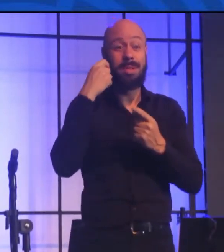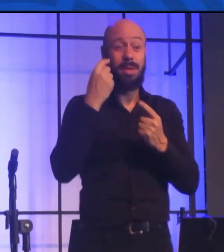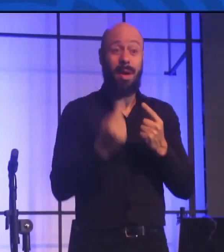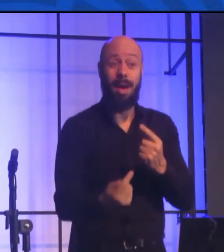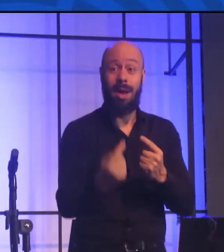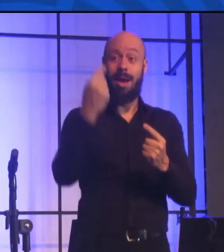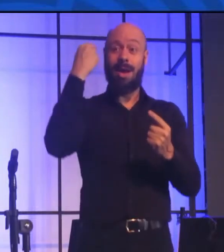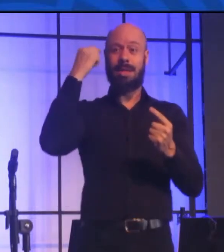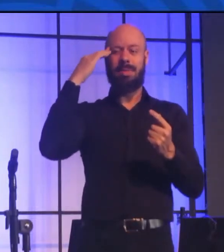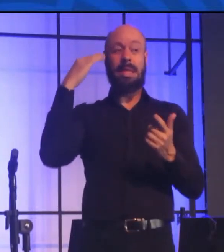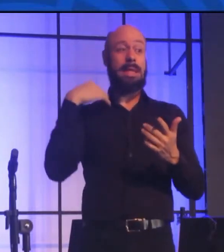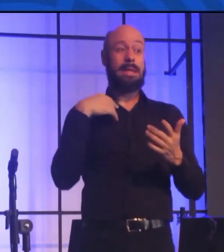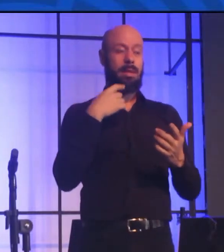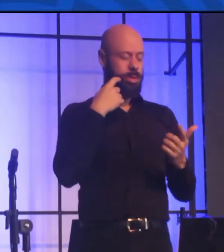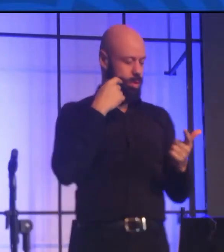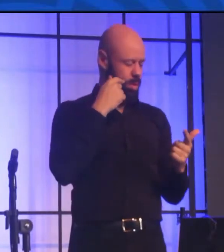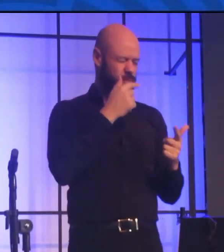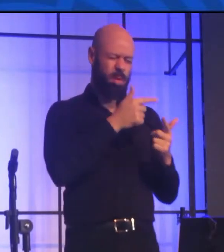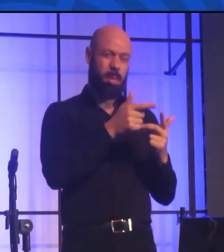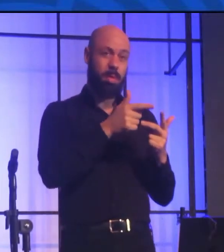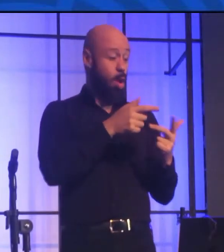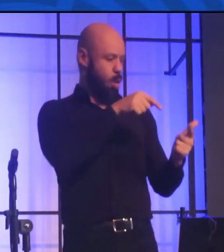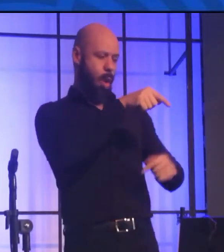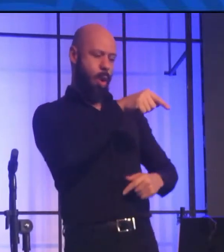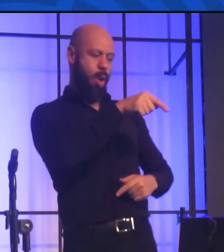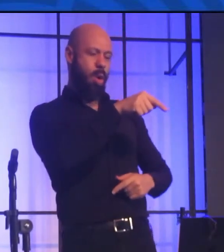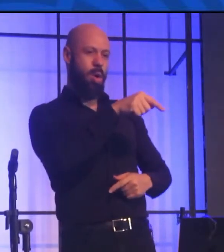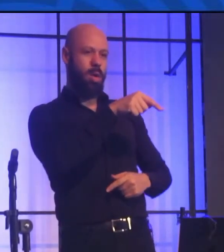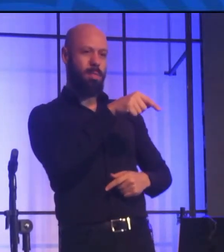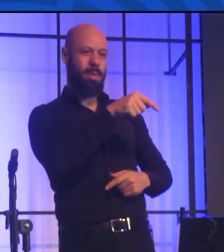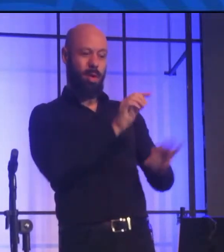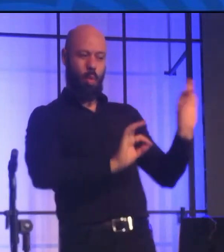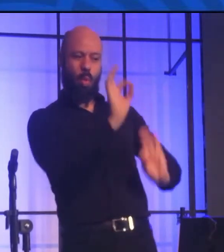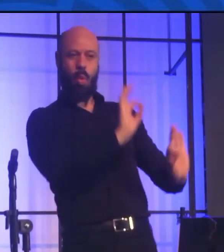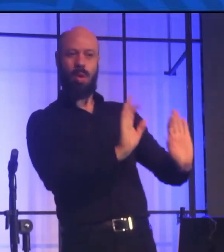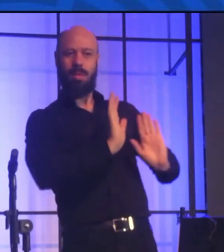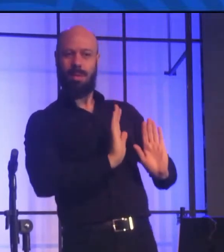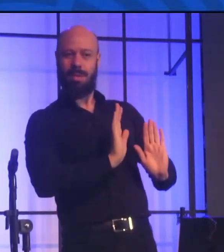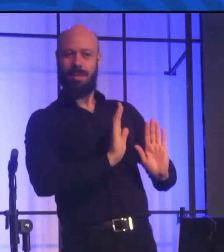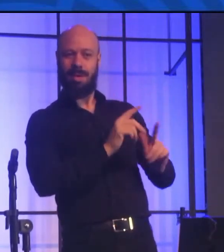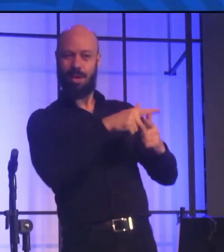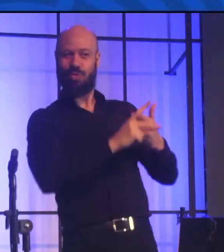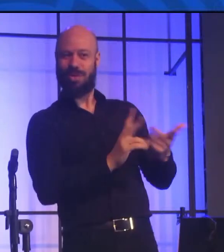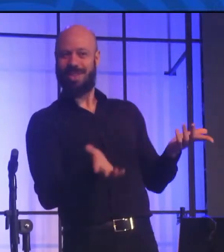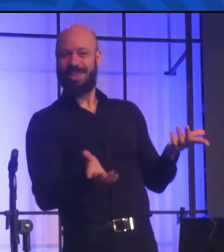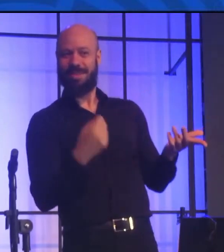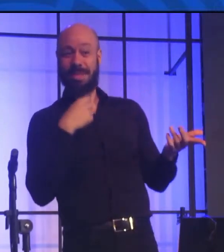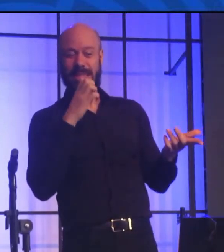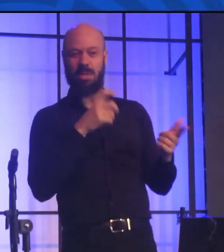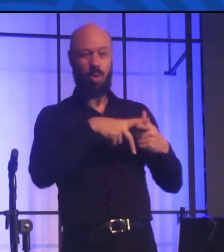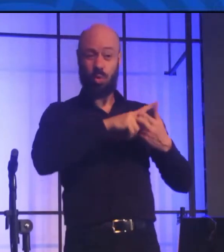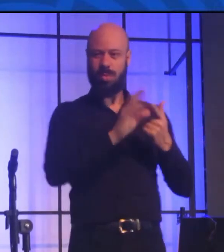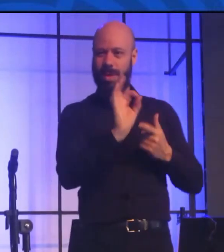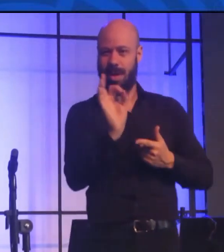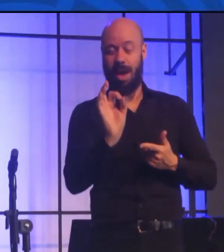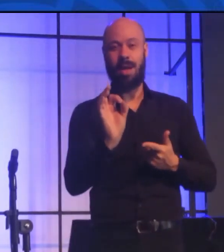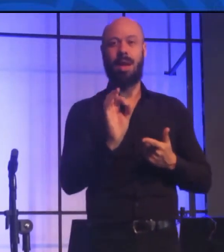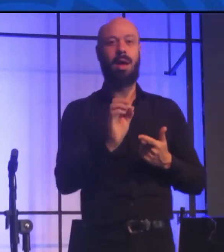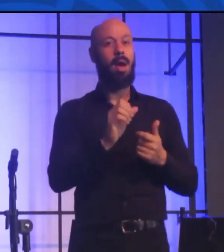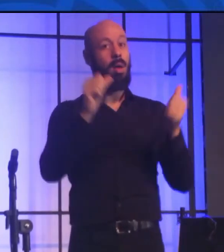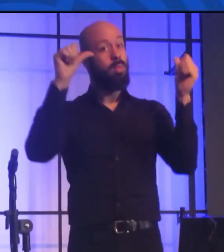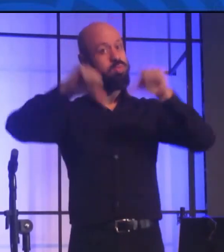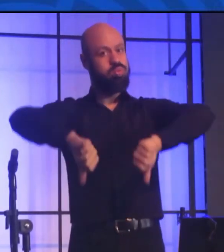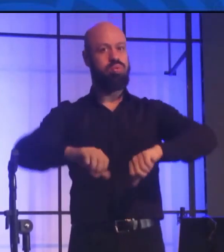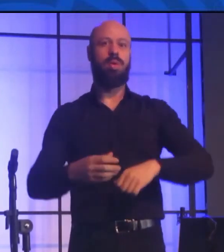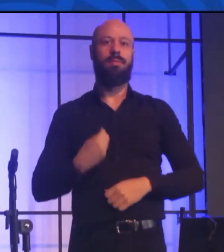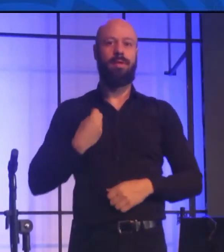demandar muito mais esforço. E se você não lidar com ela, ela vai trazer prejuízo à sua vida. Vai sabotar os